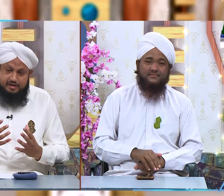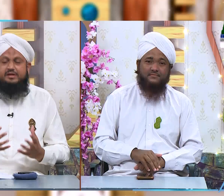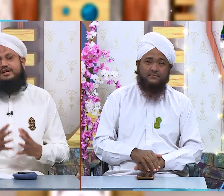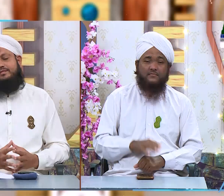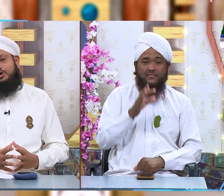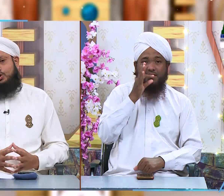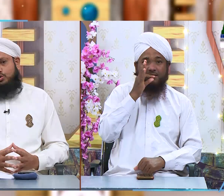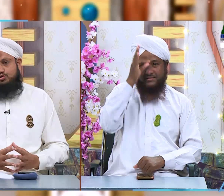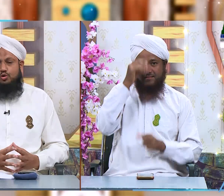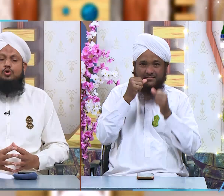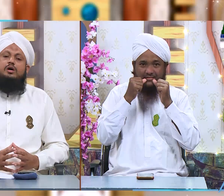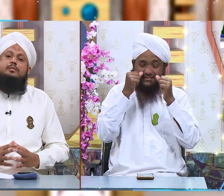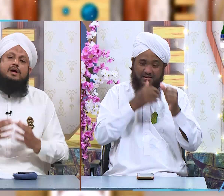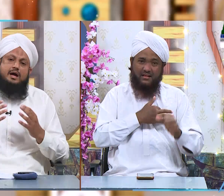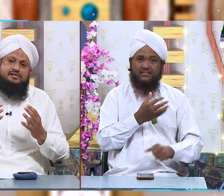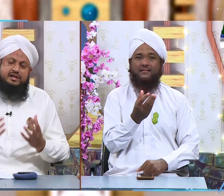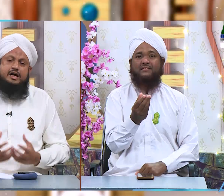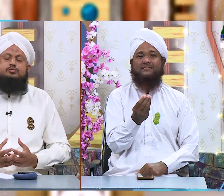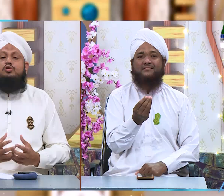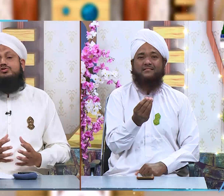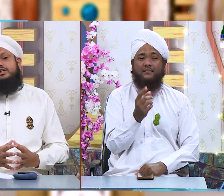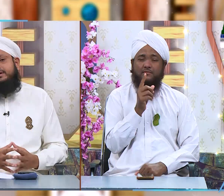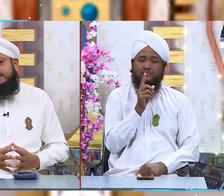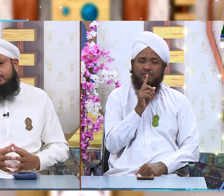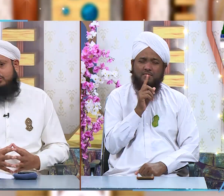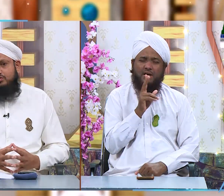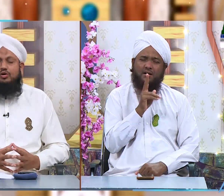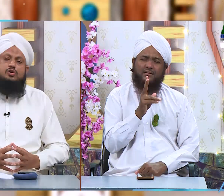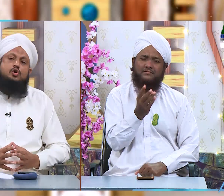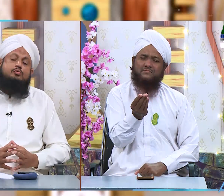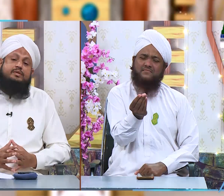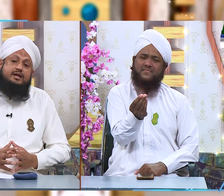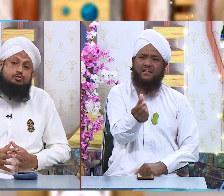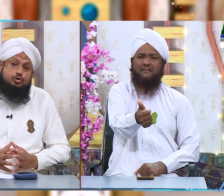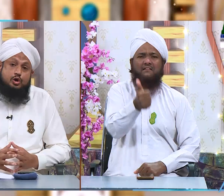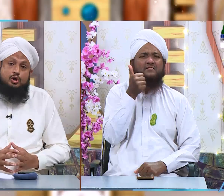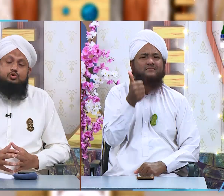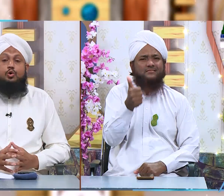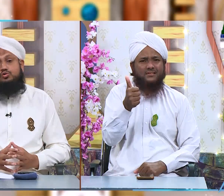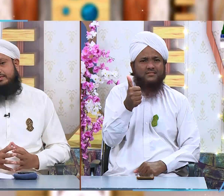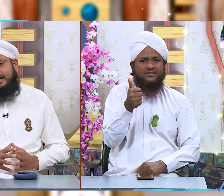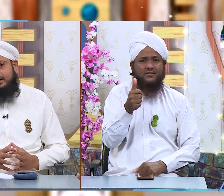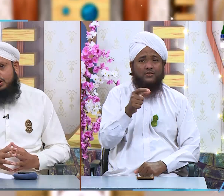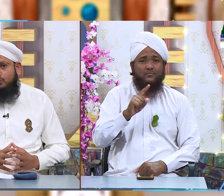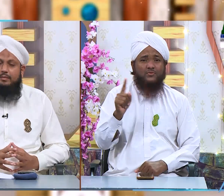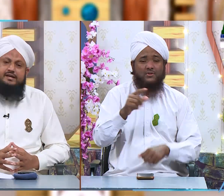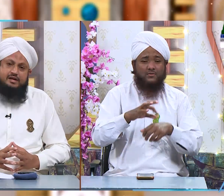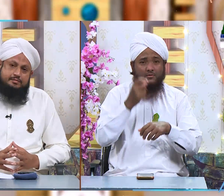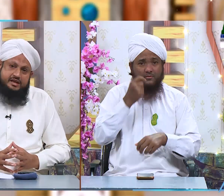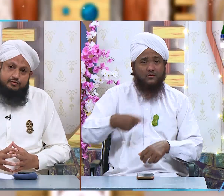سے جو اسلام کو روشنی ملی اور قوم و ملت کو جو حسن ملا، وہ ہمارے سامنے ہے کہ وہ